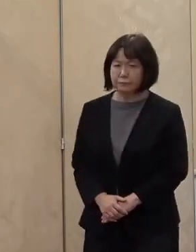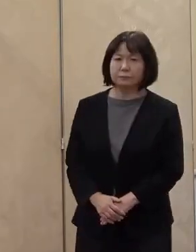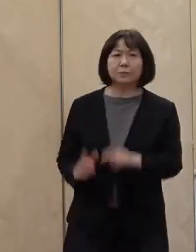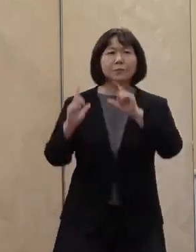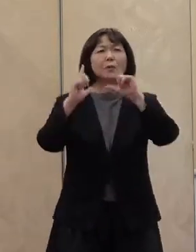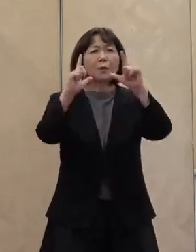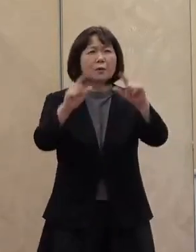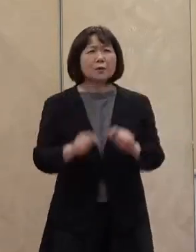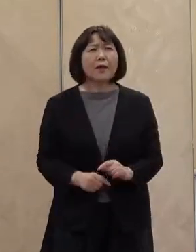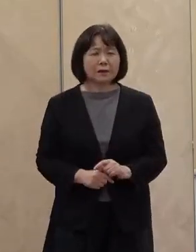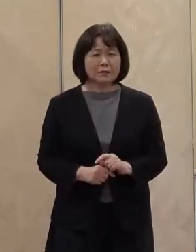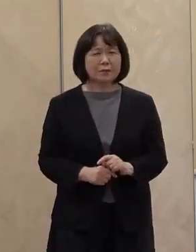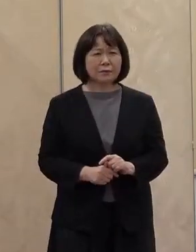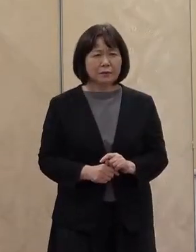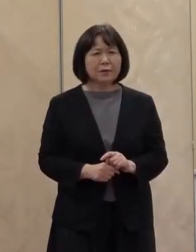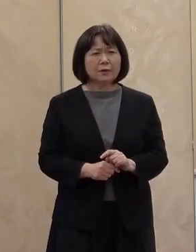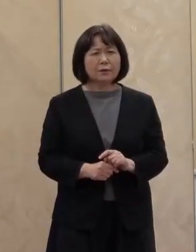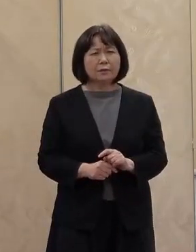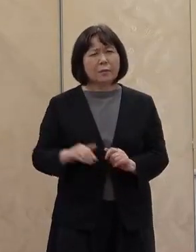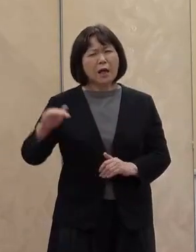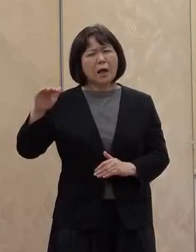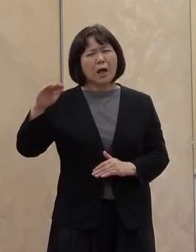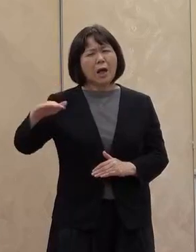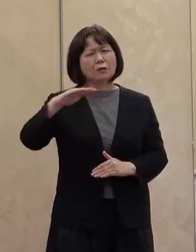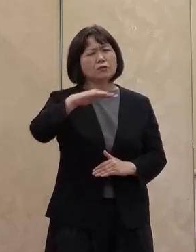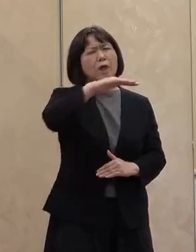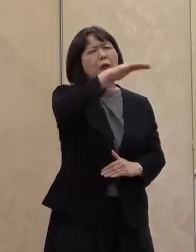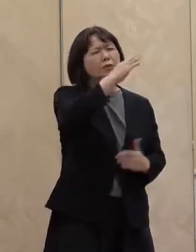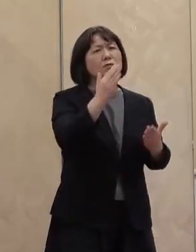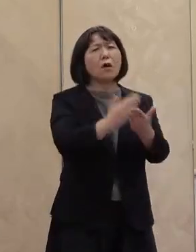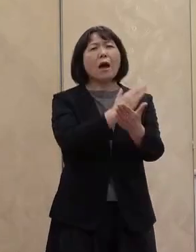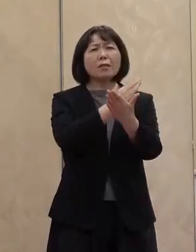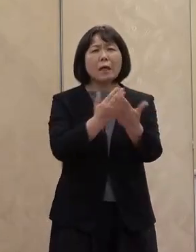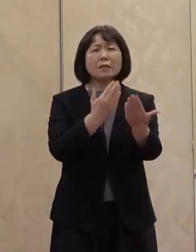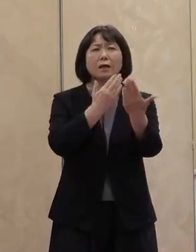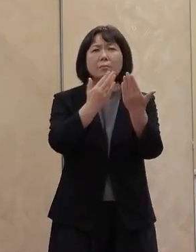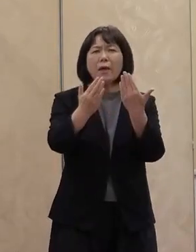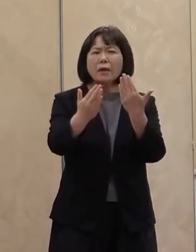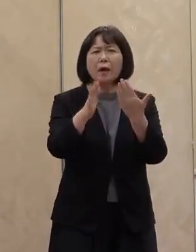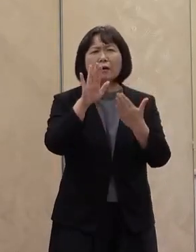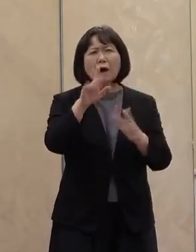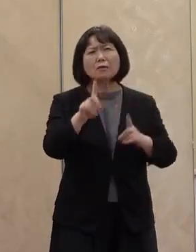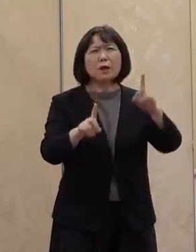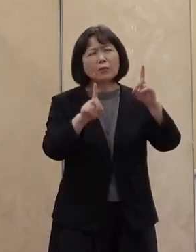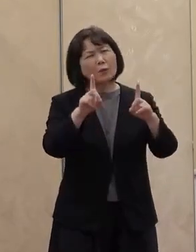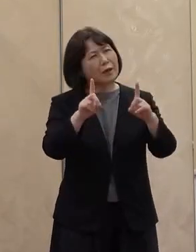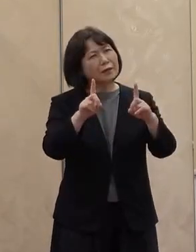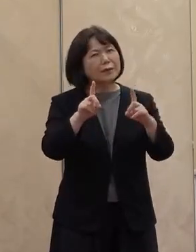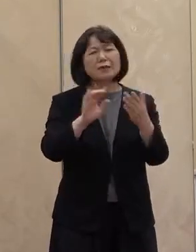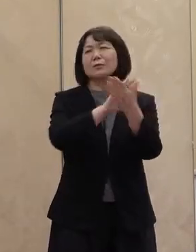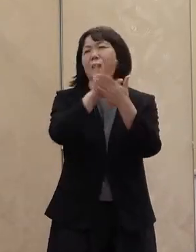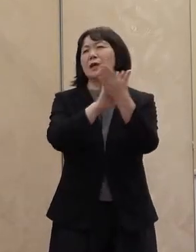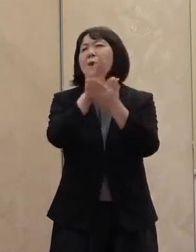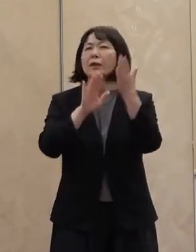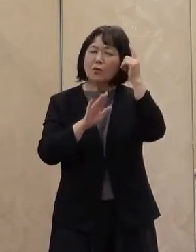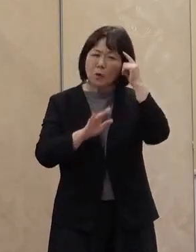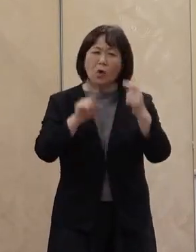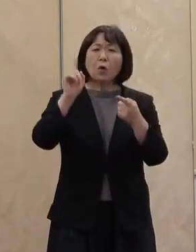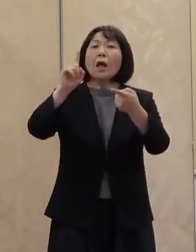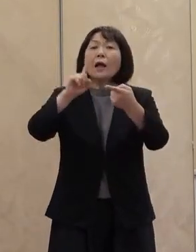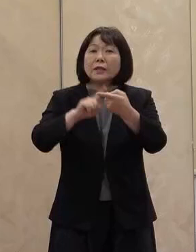このステージの判断というのは明確な基準があってないようなもので、これが当てはまったらステージ3ですね、4